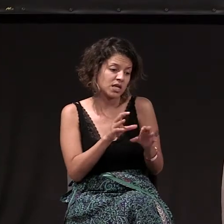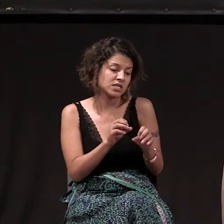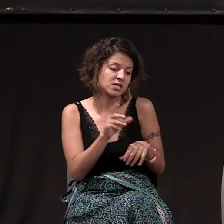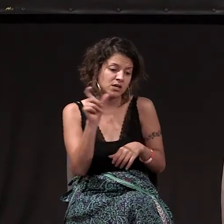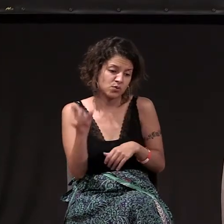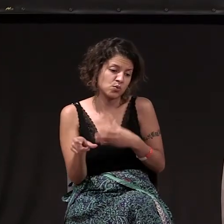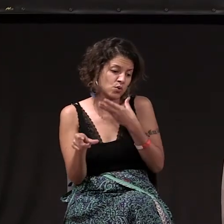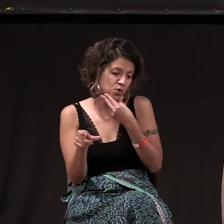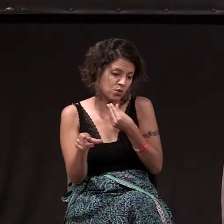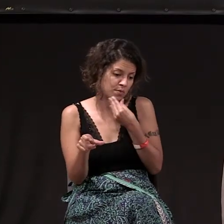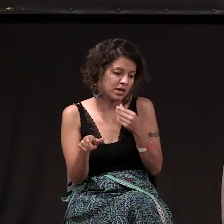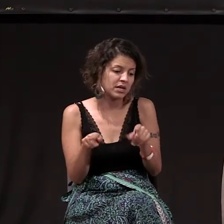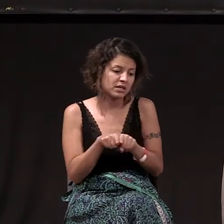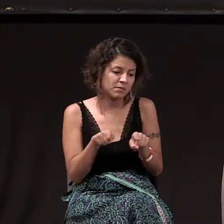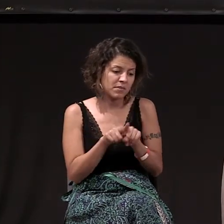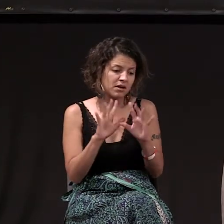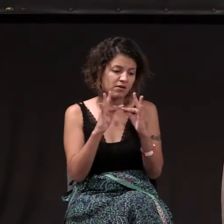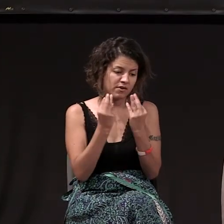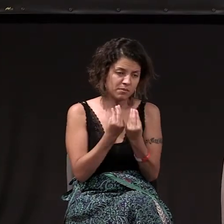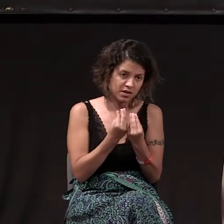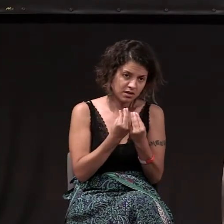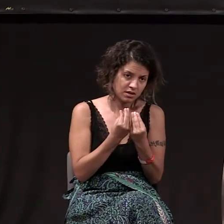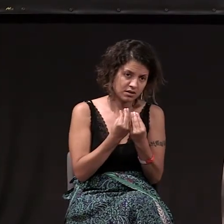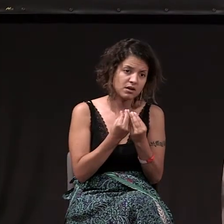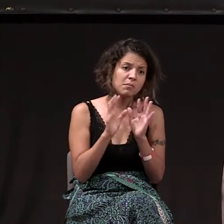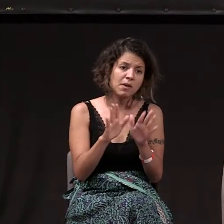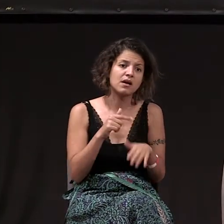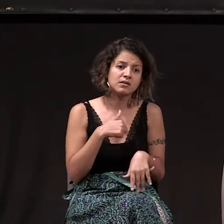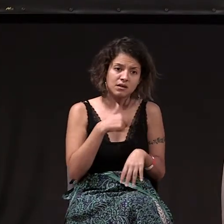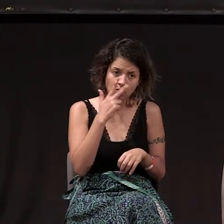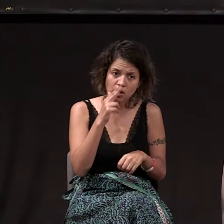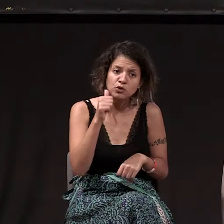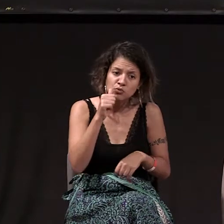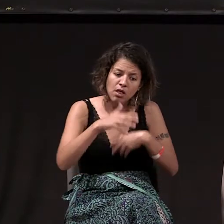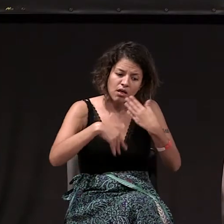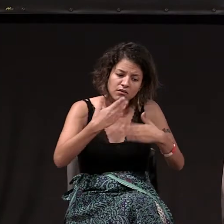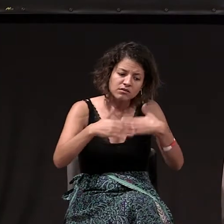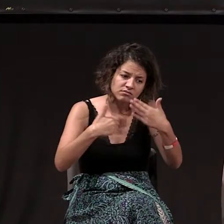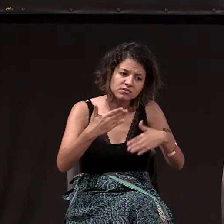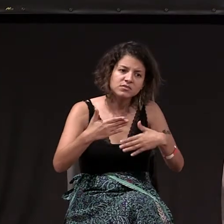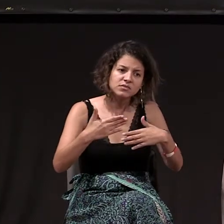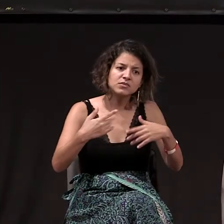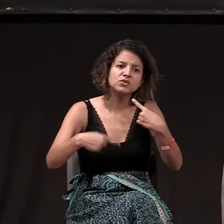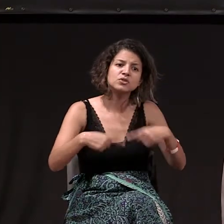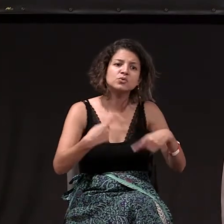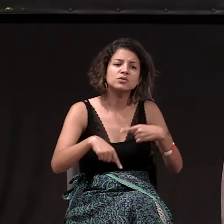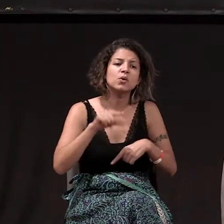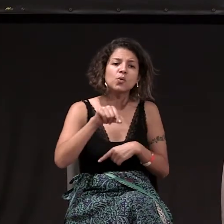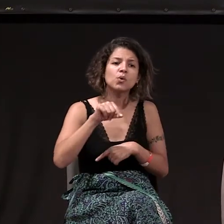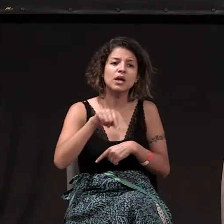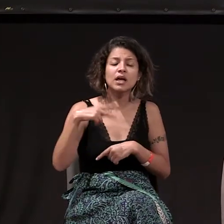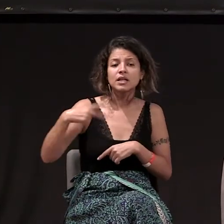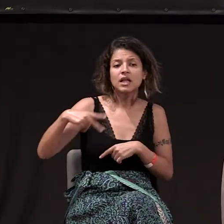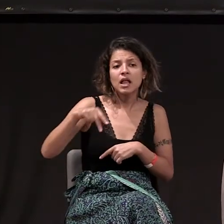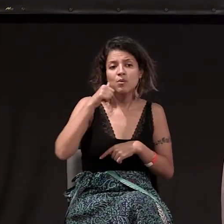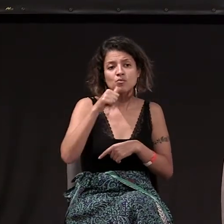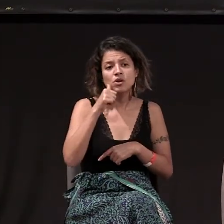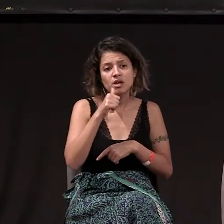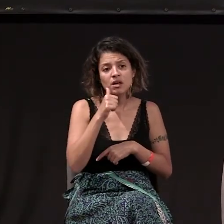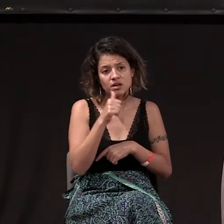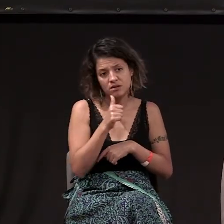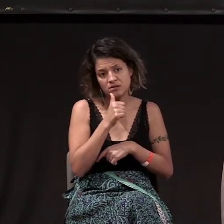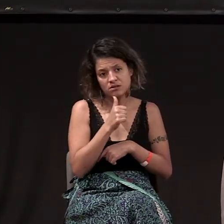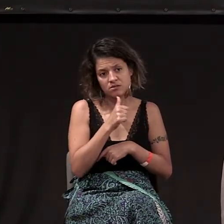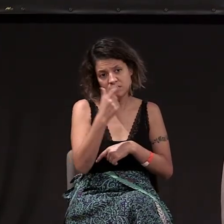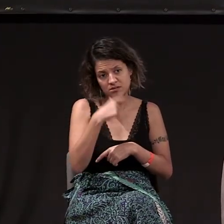homem e da família. Mas eu acho que, nesse sentido, as mulheres caminharam muito nessa discussão, na construção da identidade delas como mulheres, né?